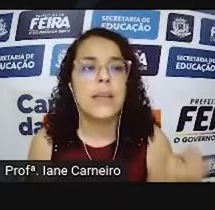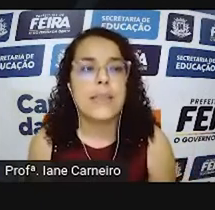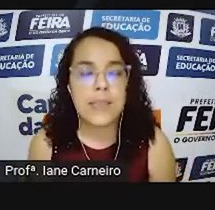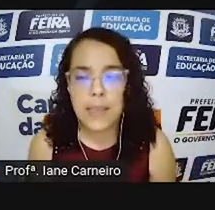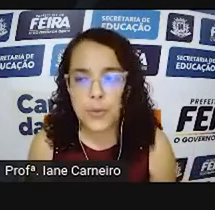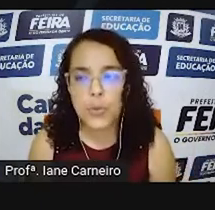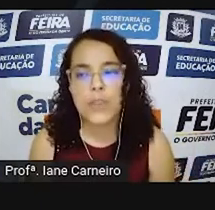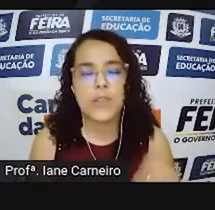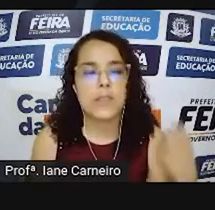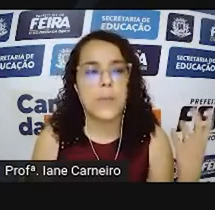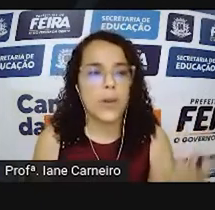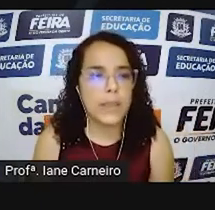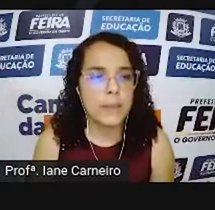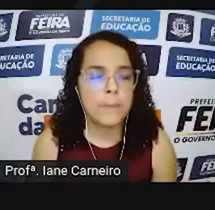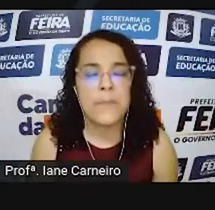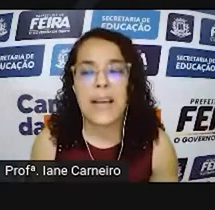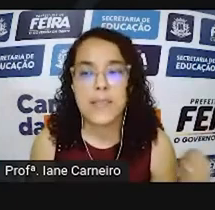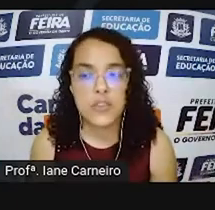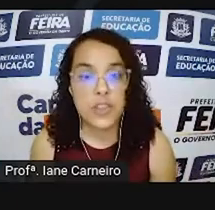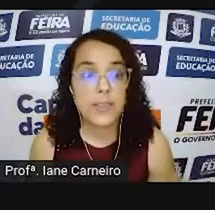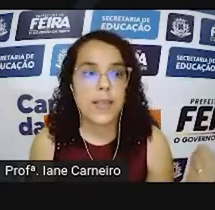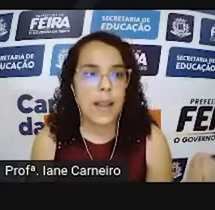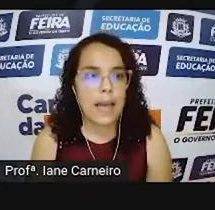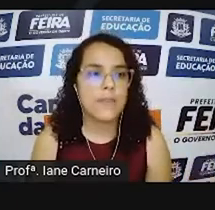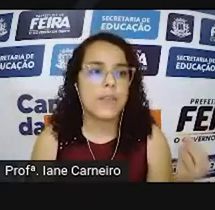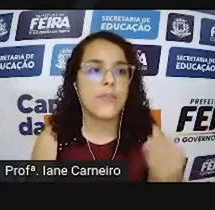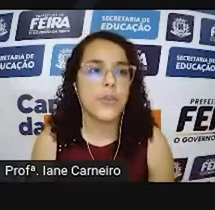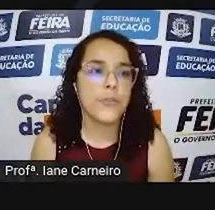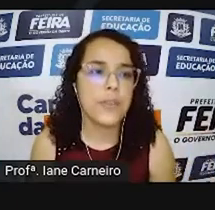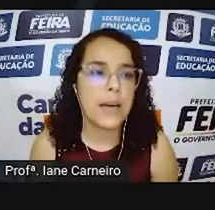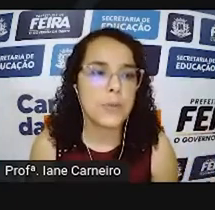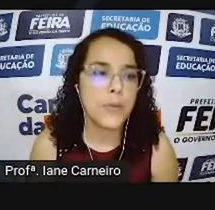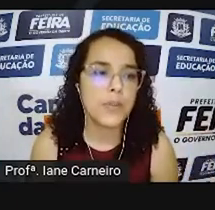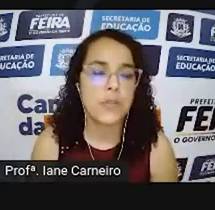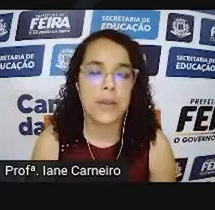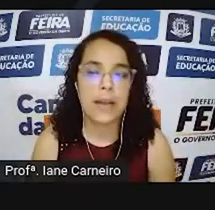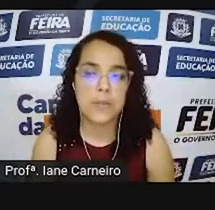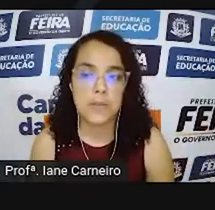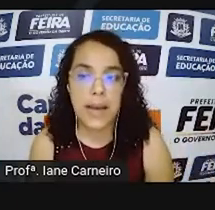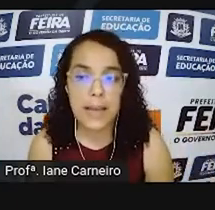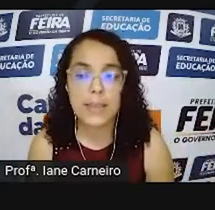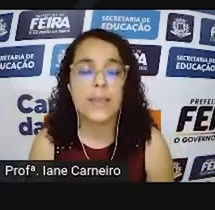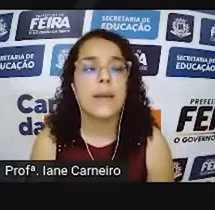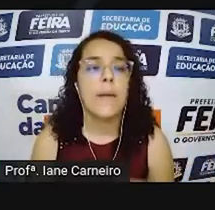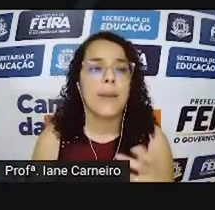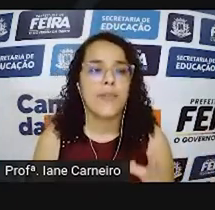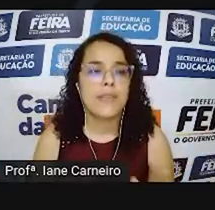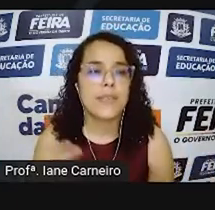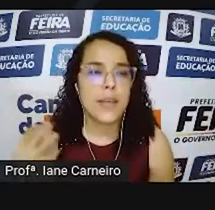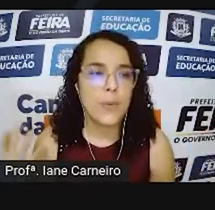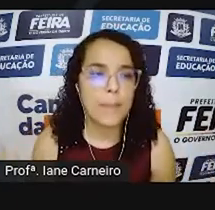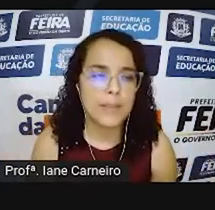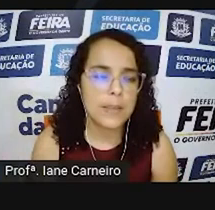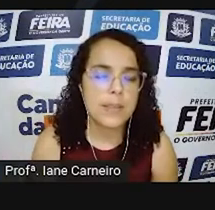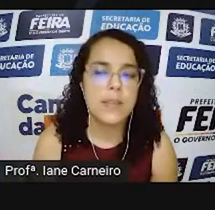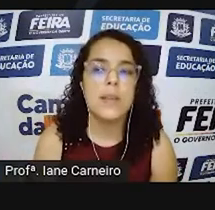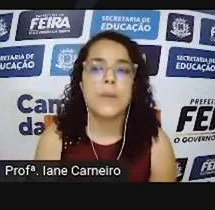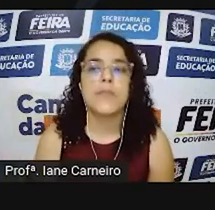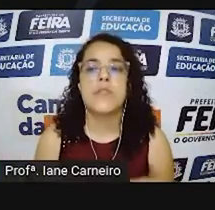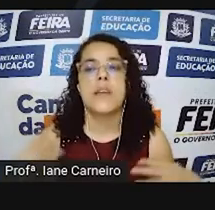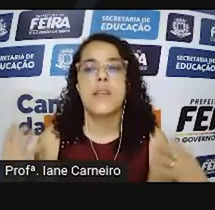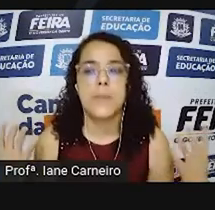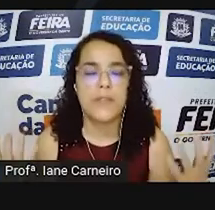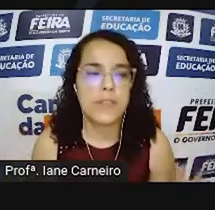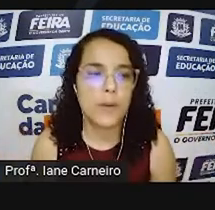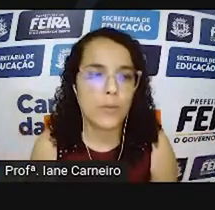canal da SEDUC, que vocês podem assistir essa live, que foi convidado o professor Carlos Wagner para fazer uma apresentação